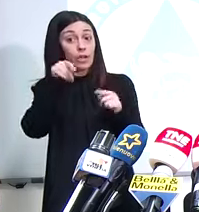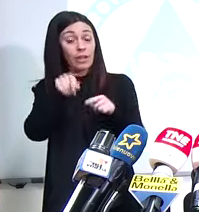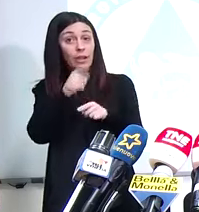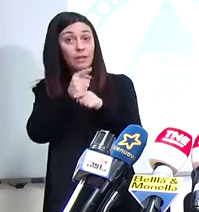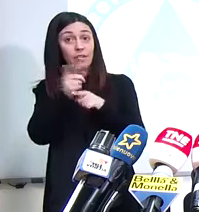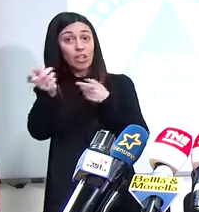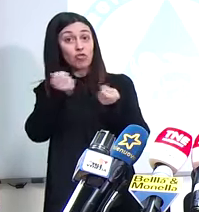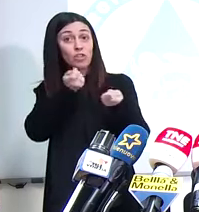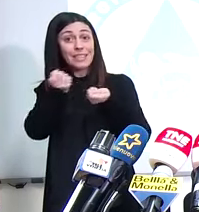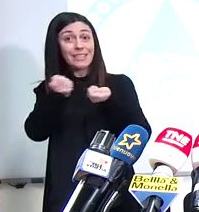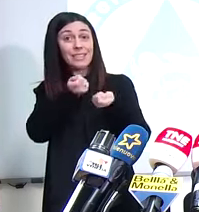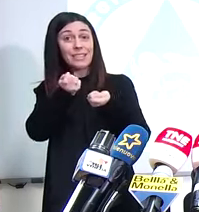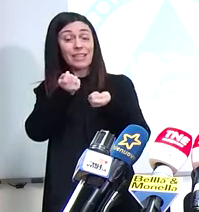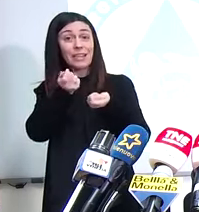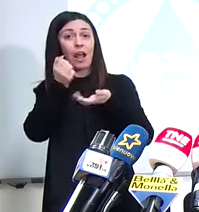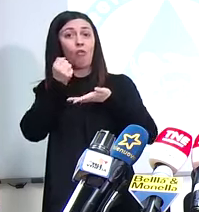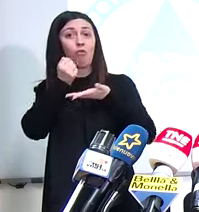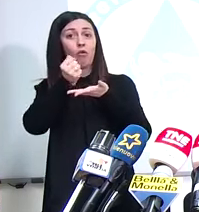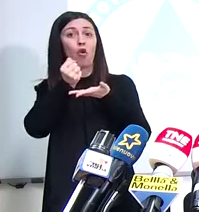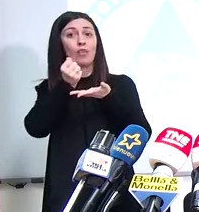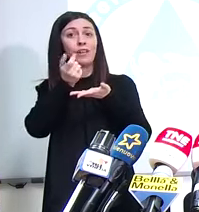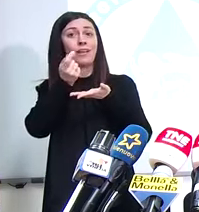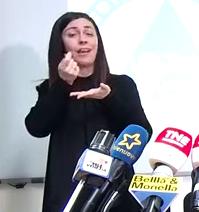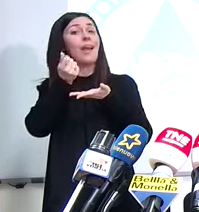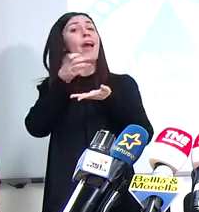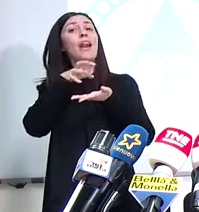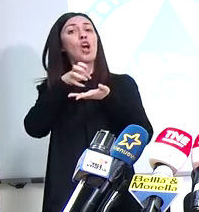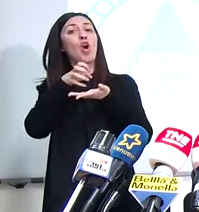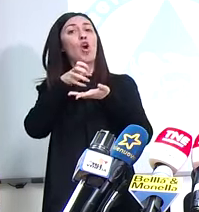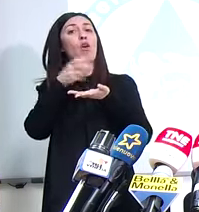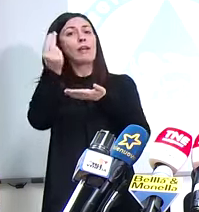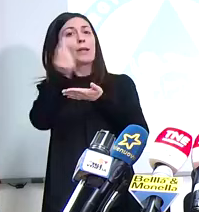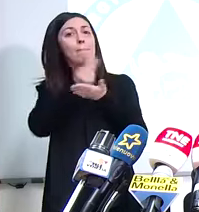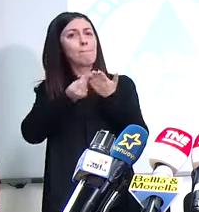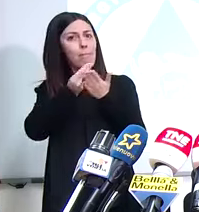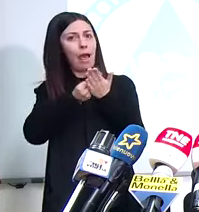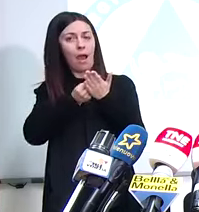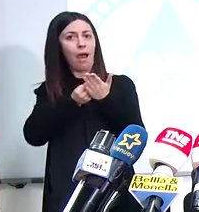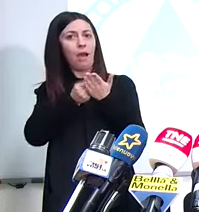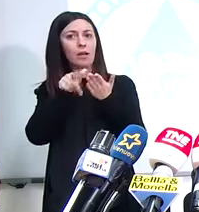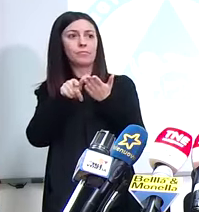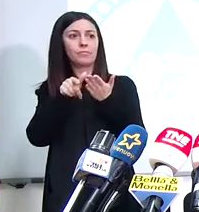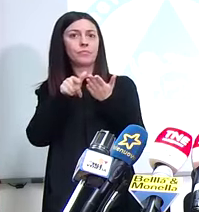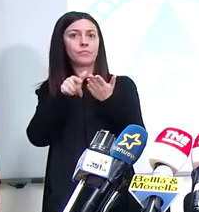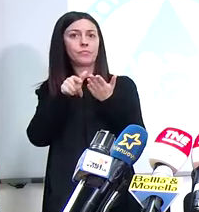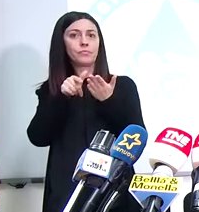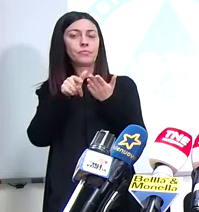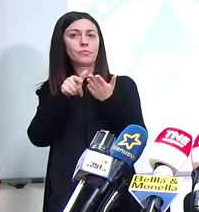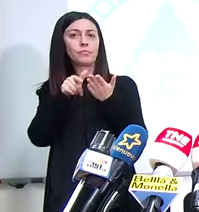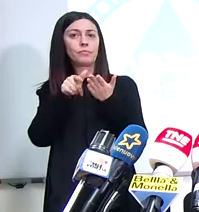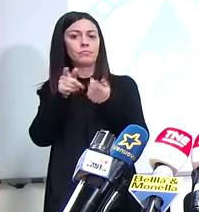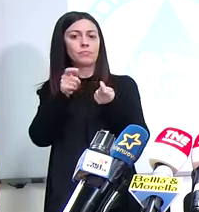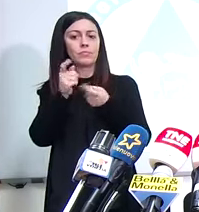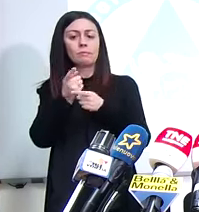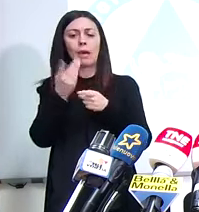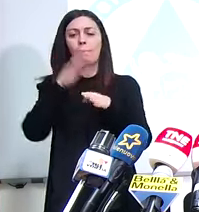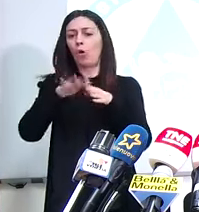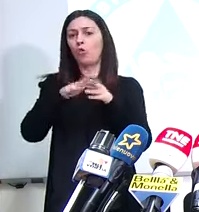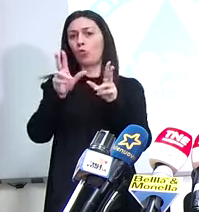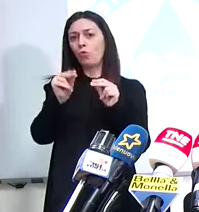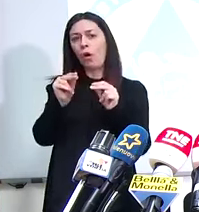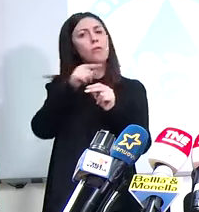dei fondi del recovery plan pare 70 80 miliardi e con una modalità tutta nuova da capire è colei che giudizio dà